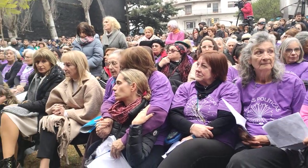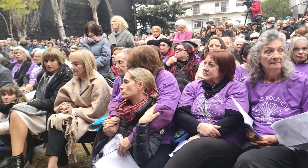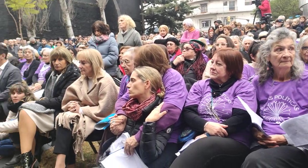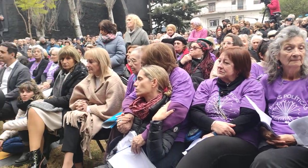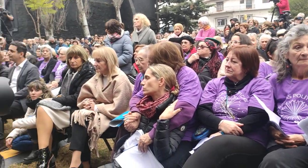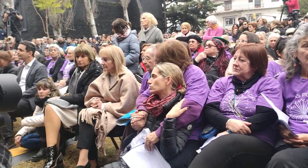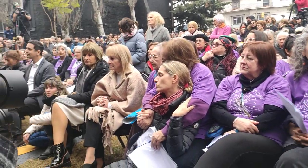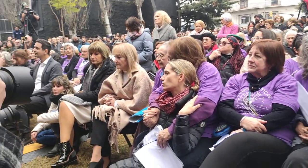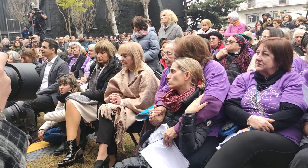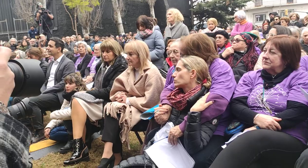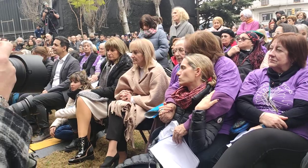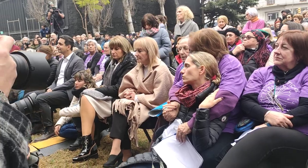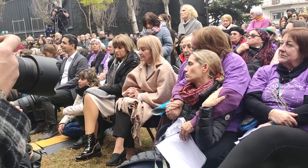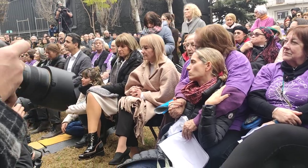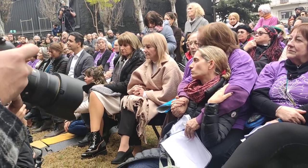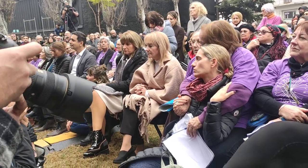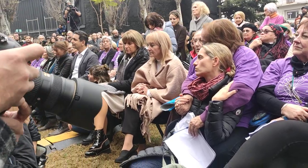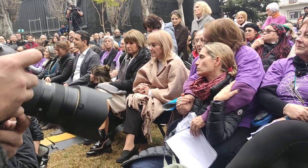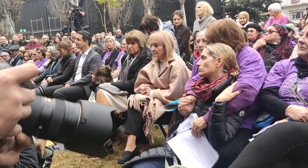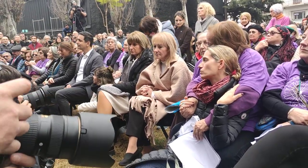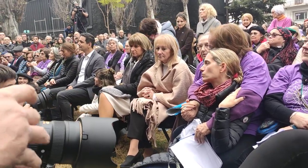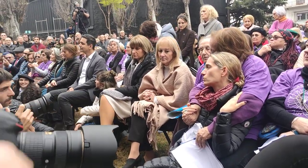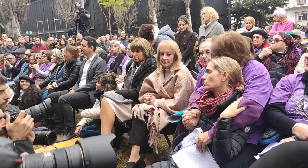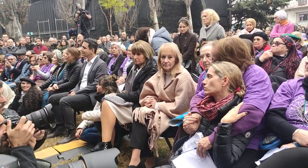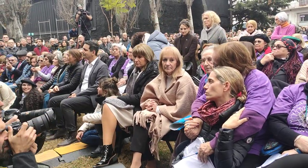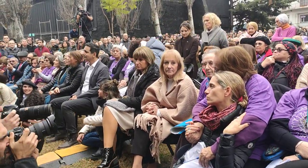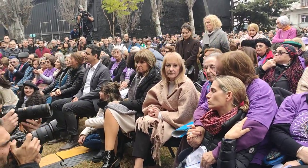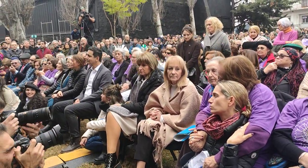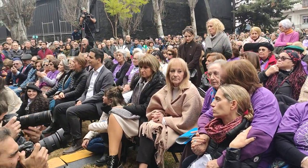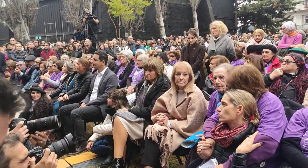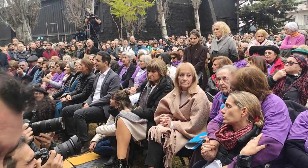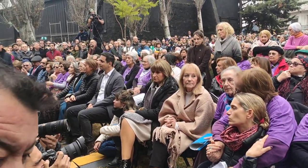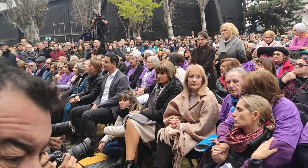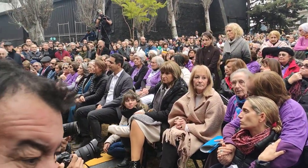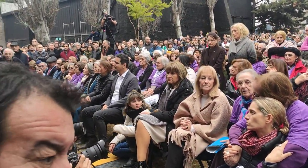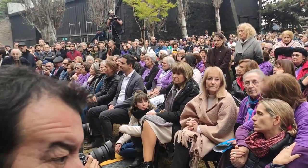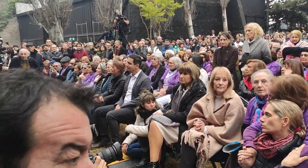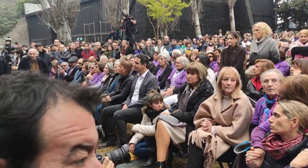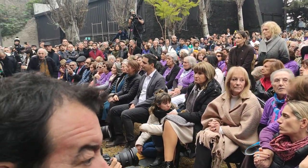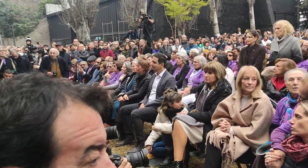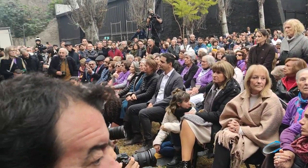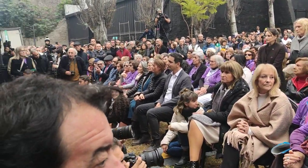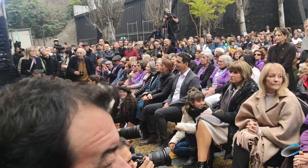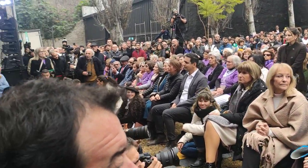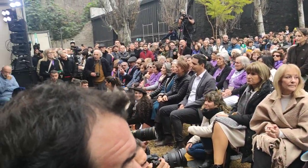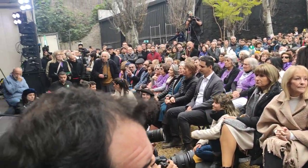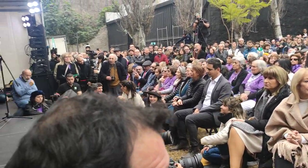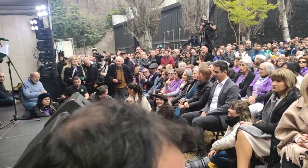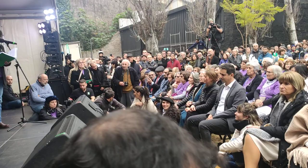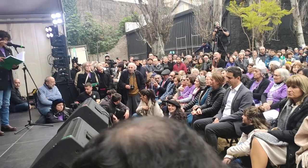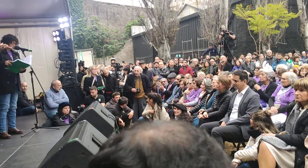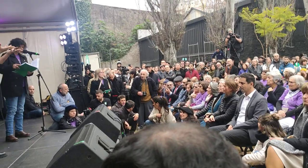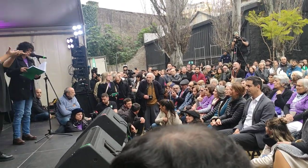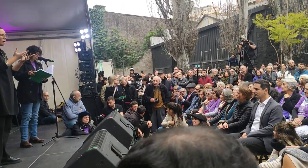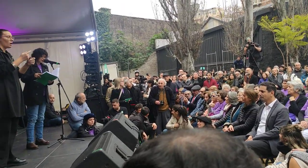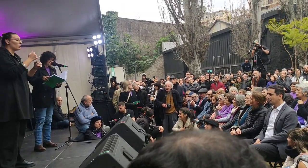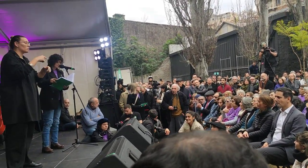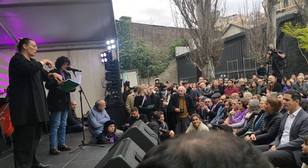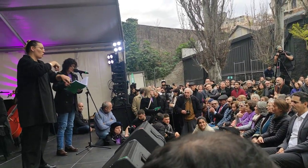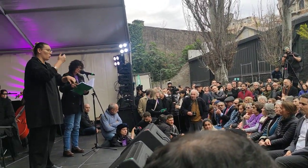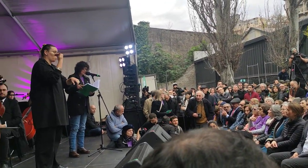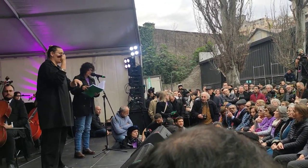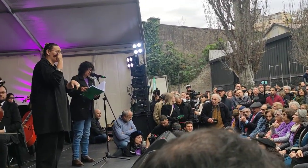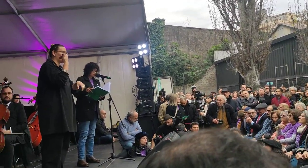las personas que contribuyeron para que sea posible crear este espacio que cobra un nuevo significado. Hace unas